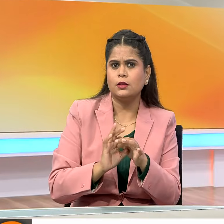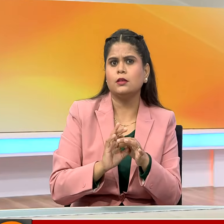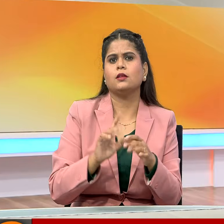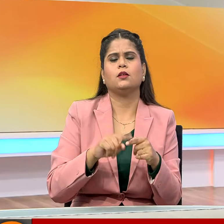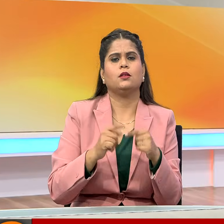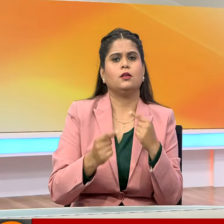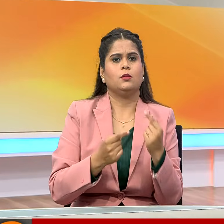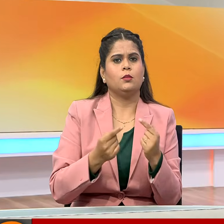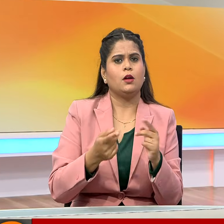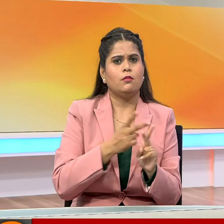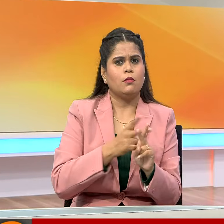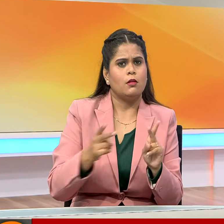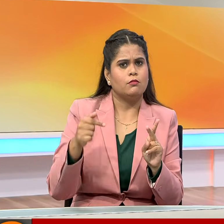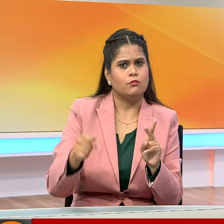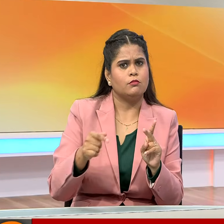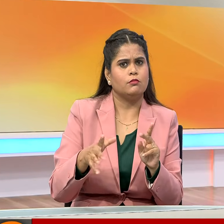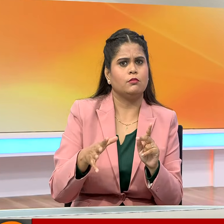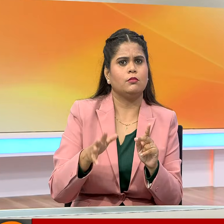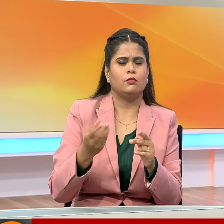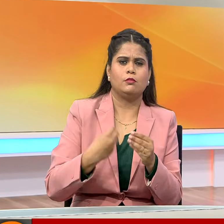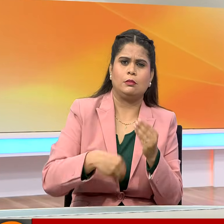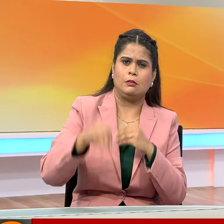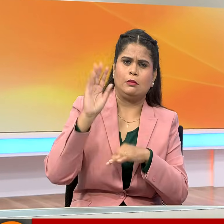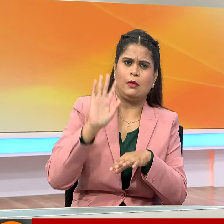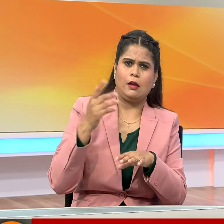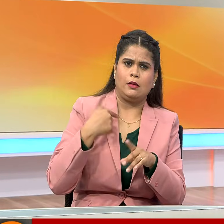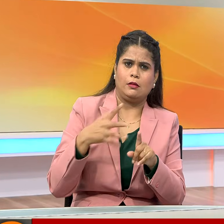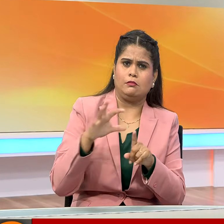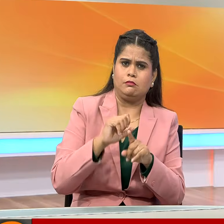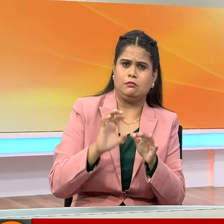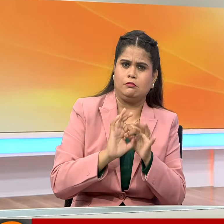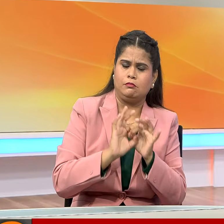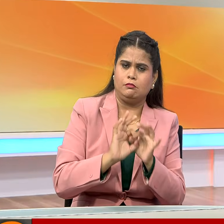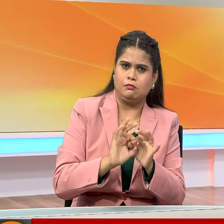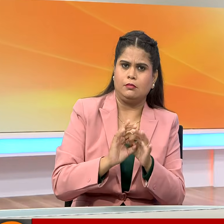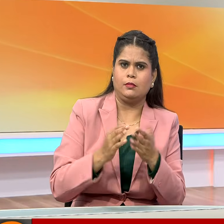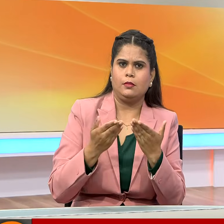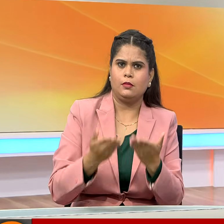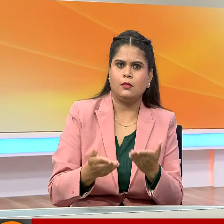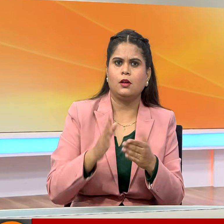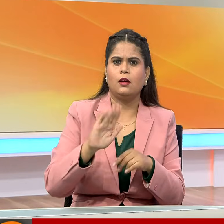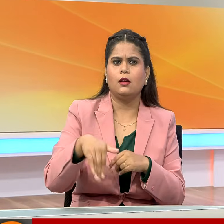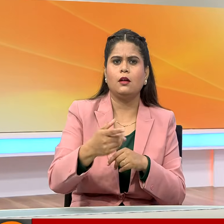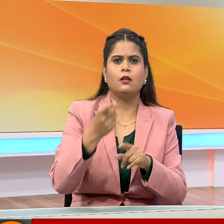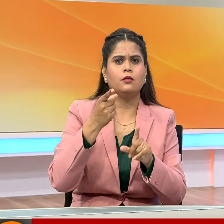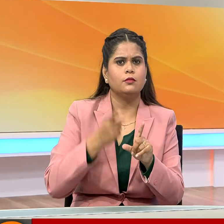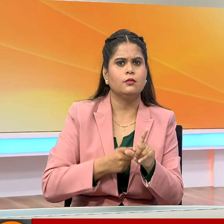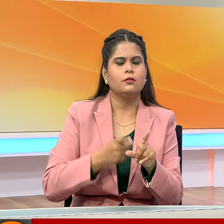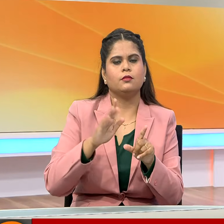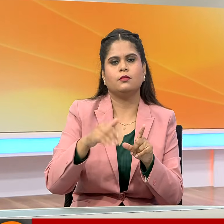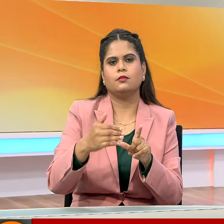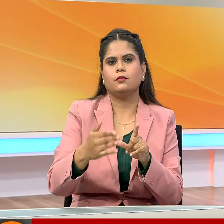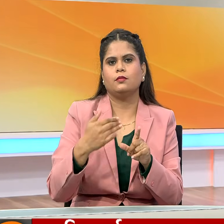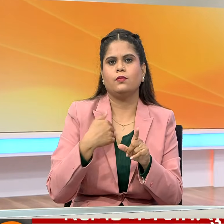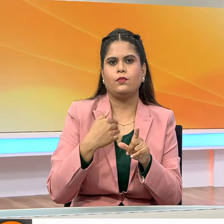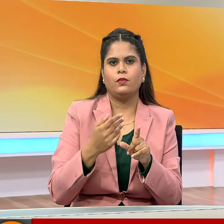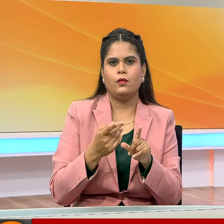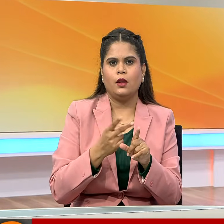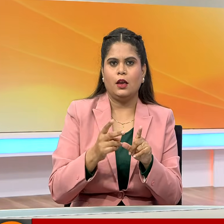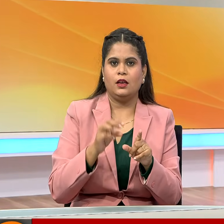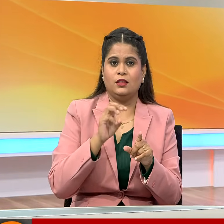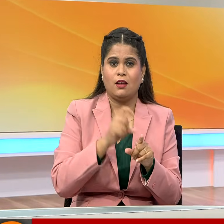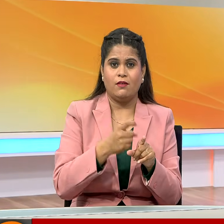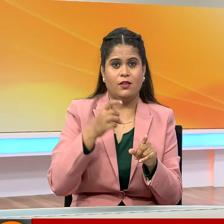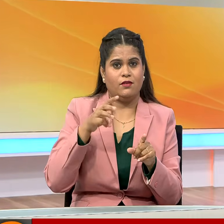मूल्यों, परस्पर सम्मान और एक पुराने सिविलाइज्ड कनेक्ट पर आधारित हैं। अगले वर्ष हम अपने डिप्लोमेटिक रिलेशंस के 75 ईयर्स